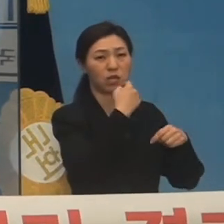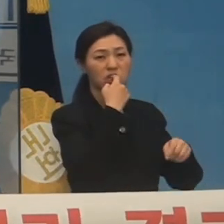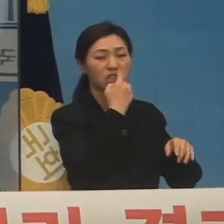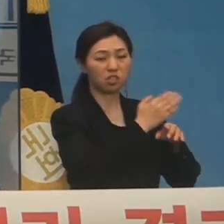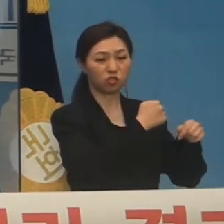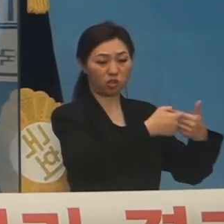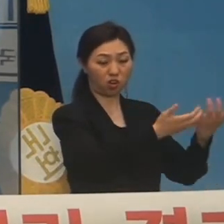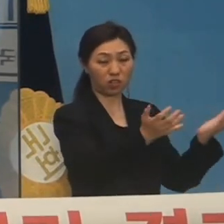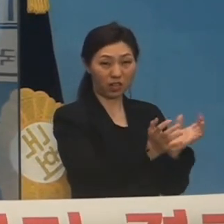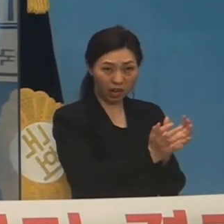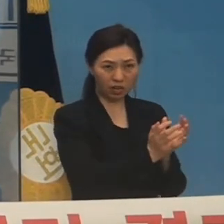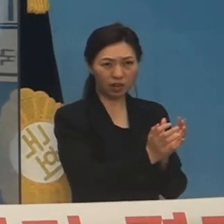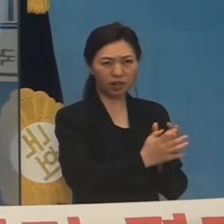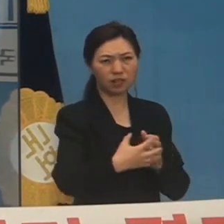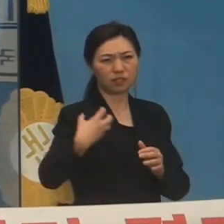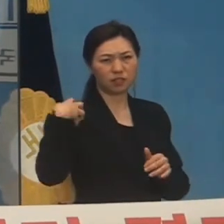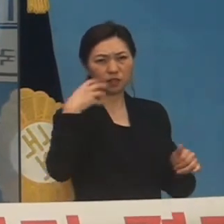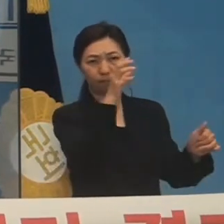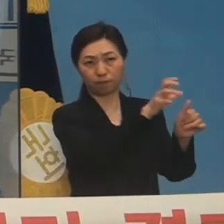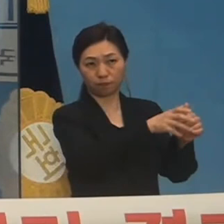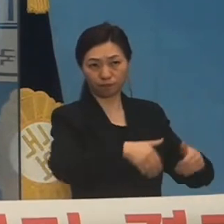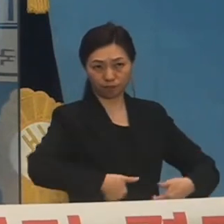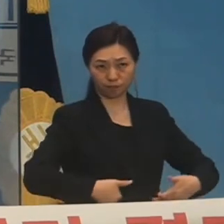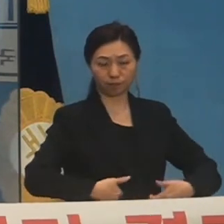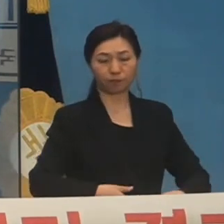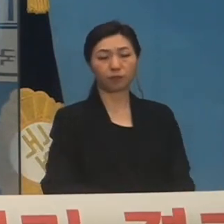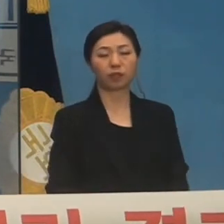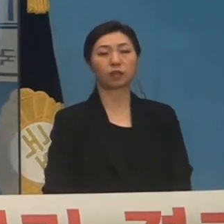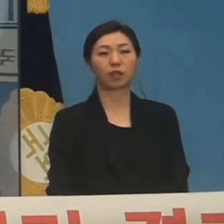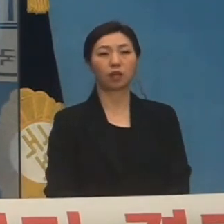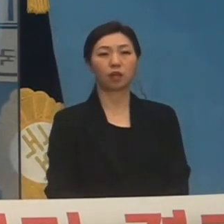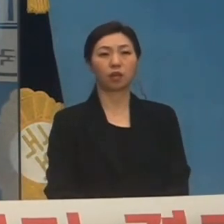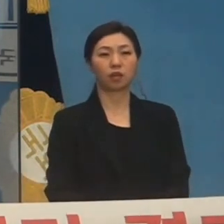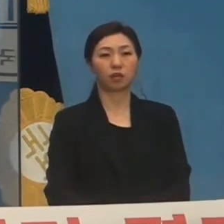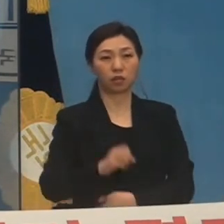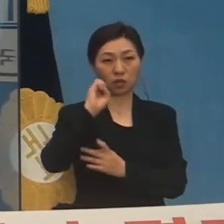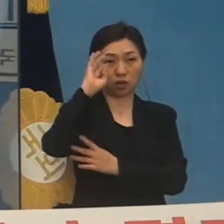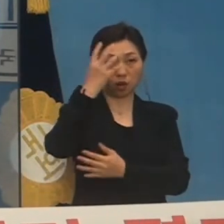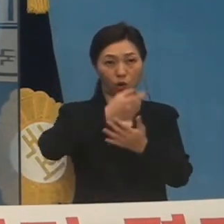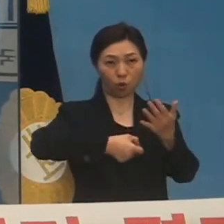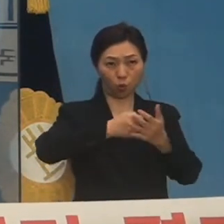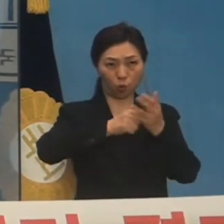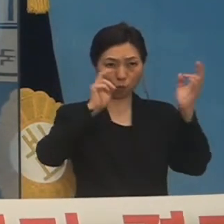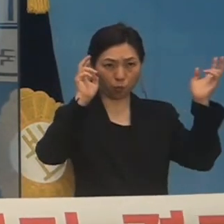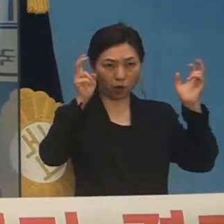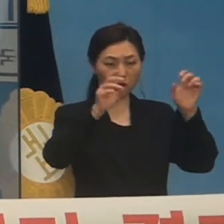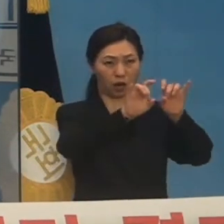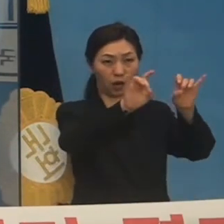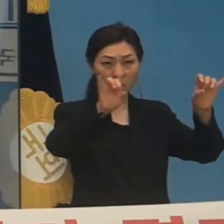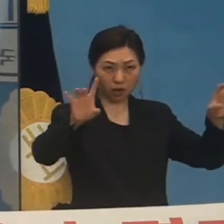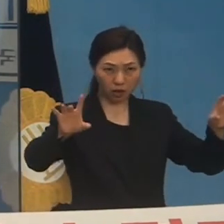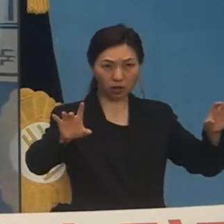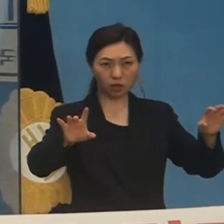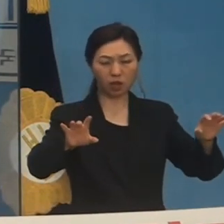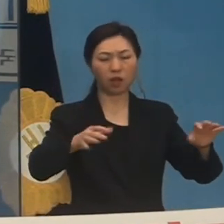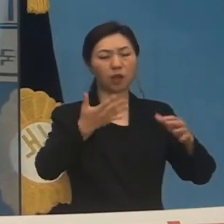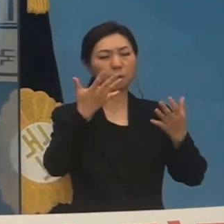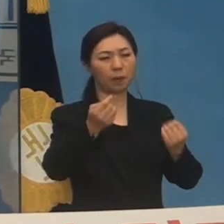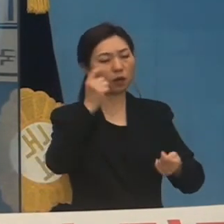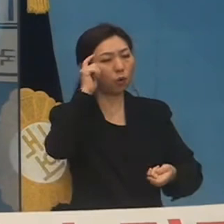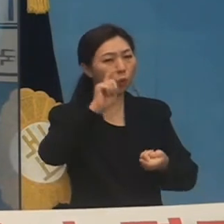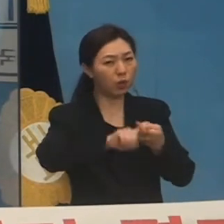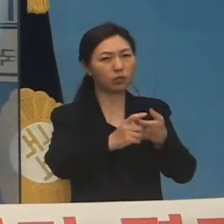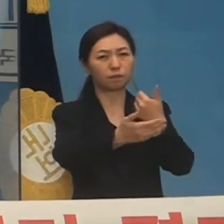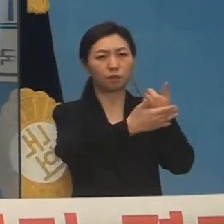더불어민주당의 그 책임을 물을 것입니다. 각 언론 매체에 많은 관심과 협조를